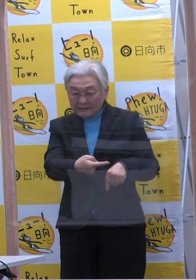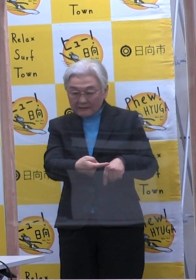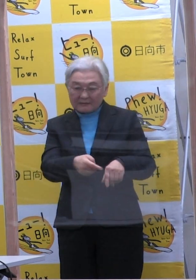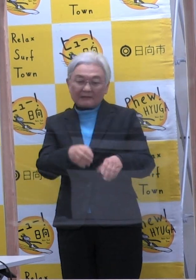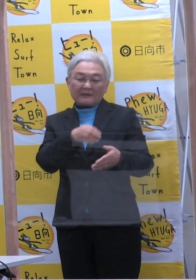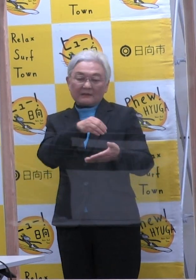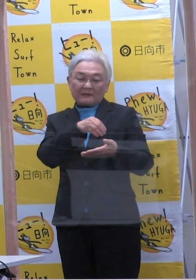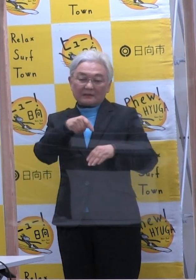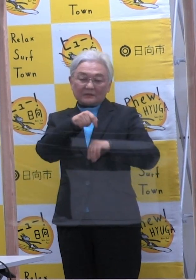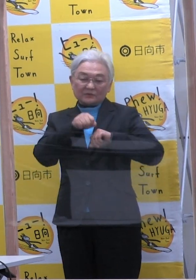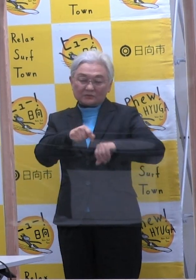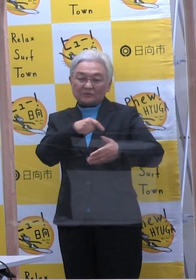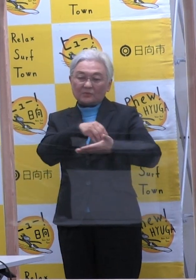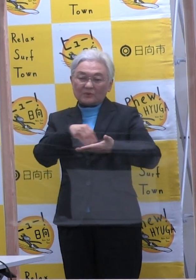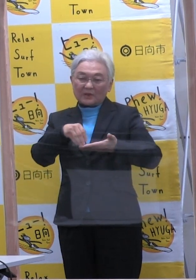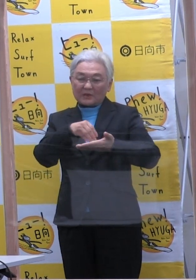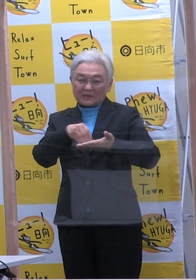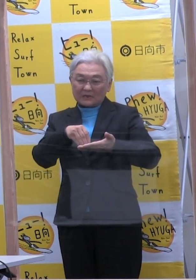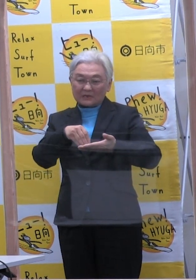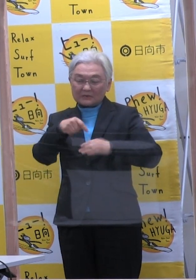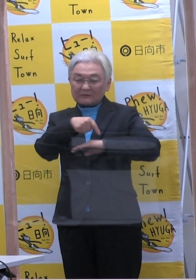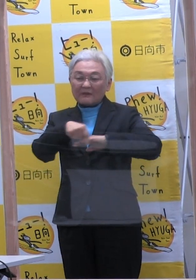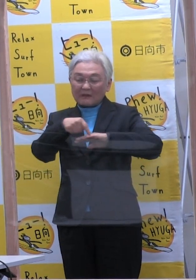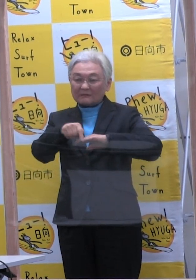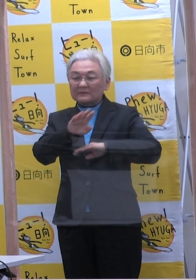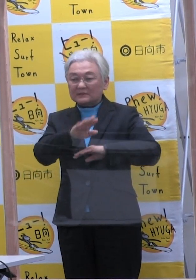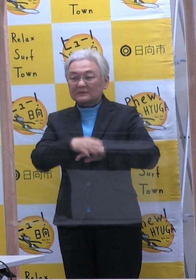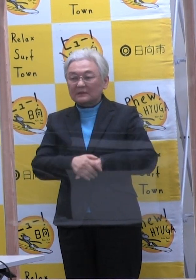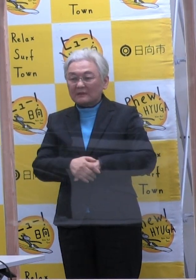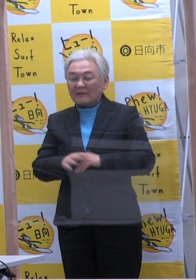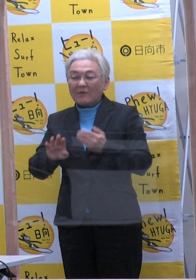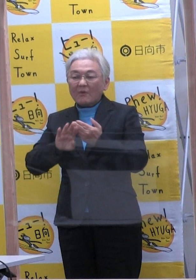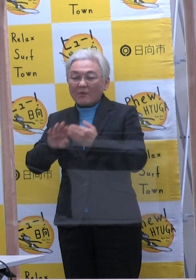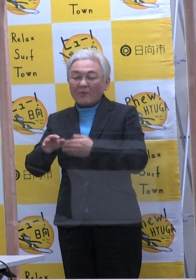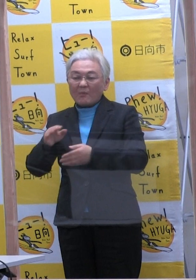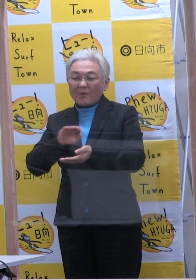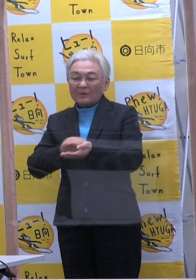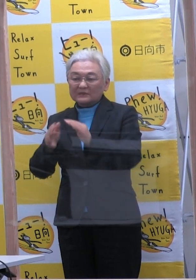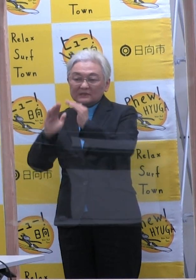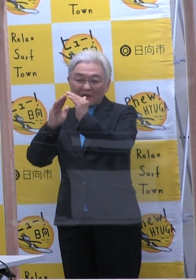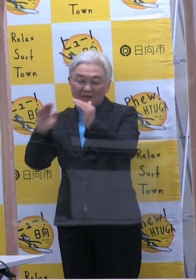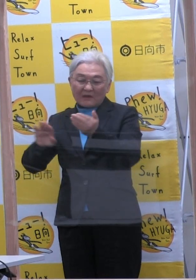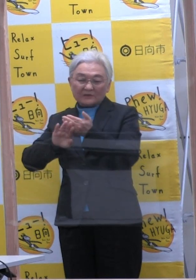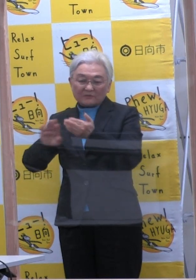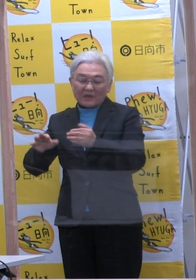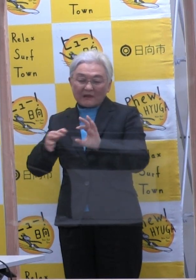。今後につきましても医師会をはじめとする関